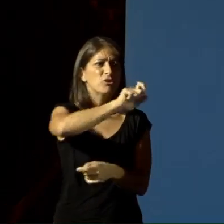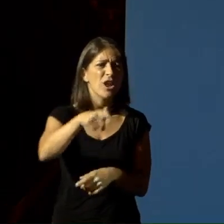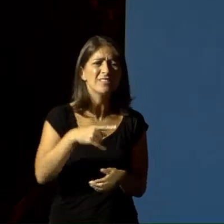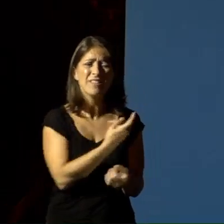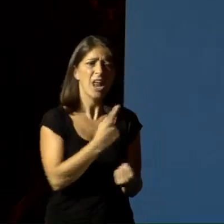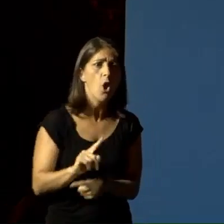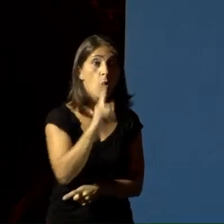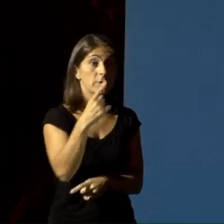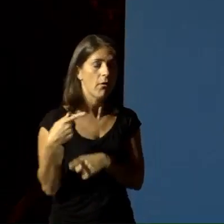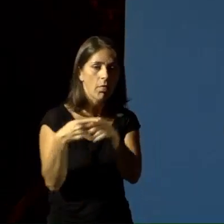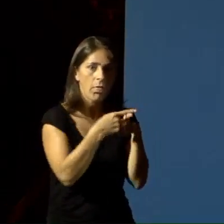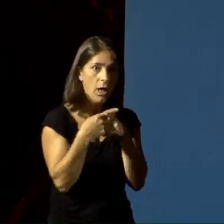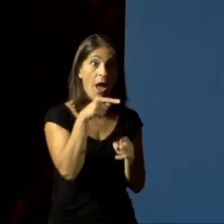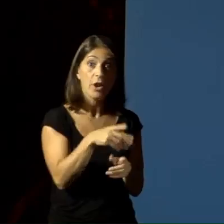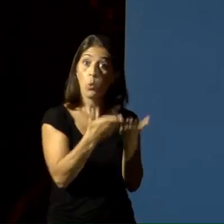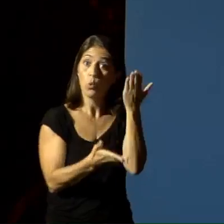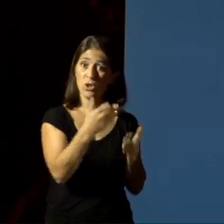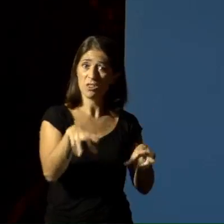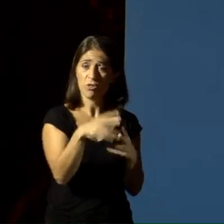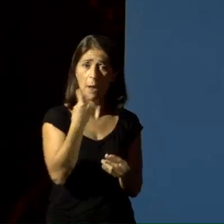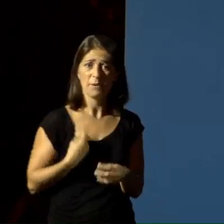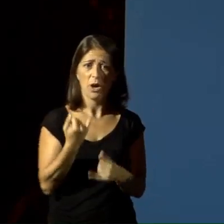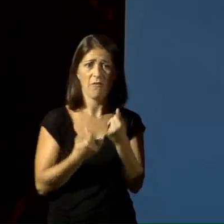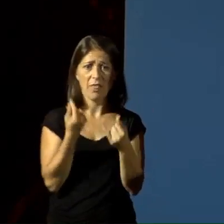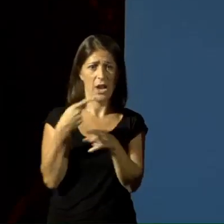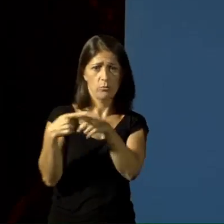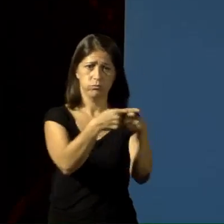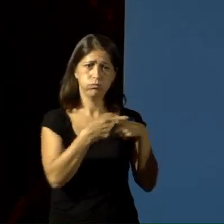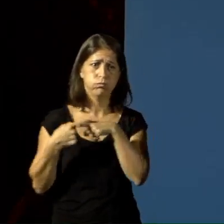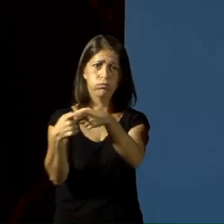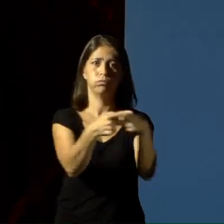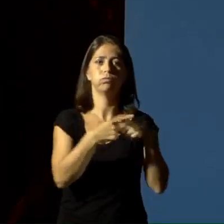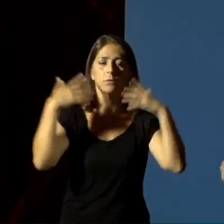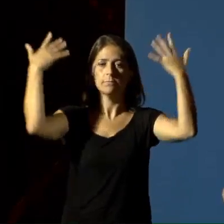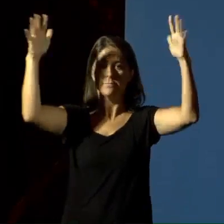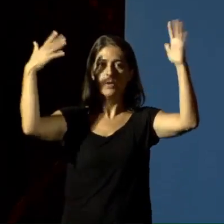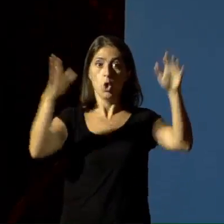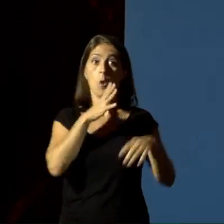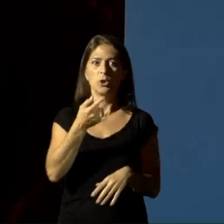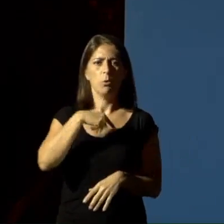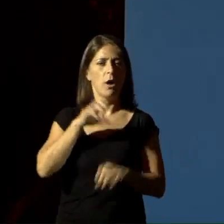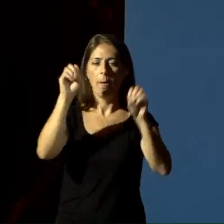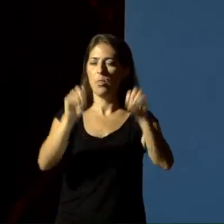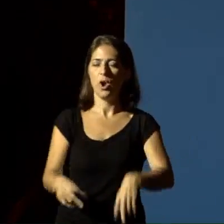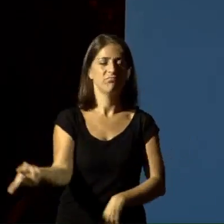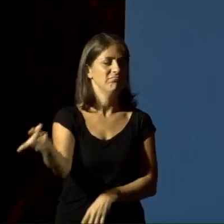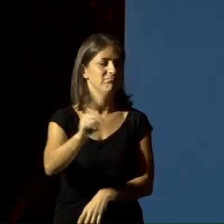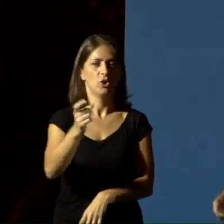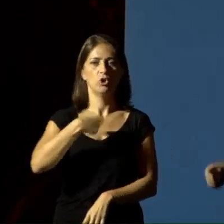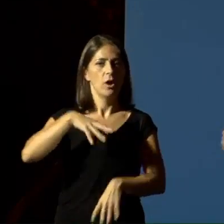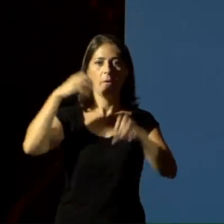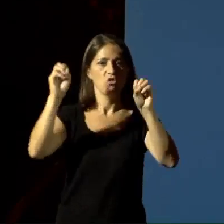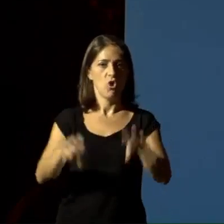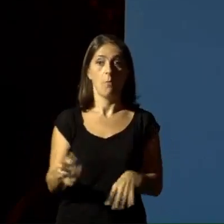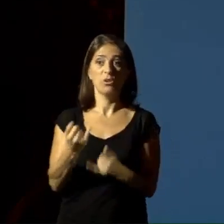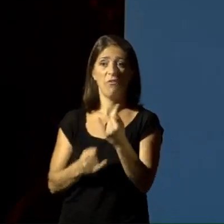necesita. Esa é a xustiza social, a xustiza redistributiva. Porque non nos resignamos a